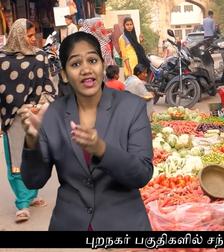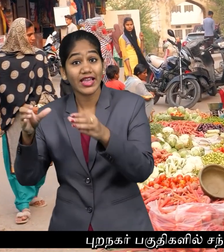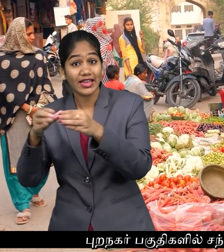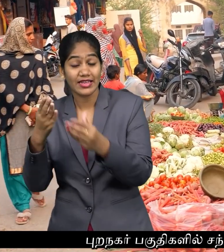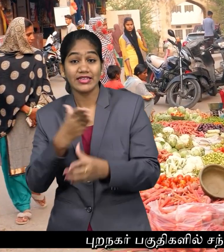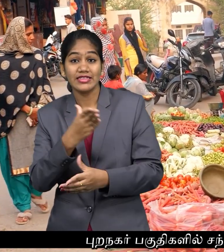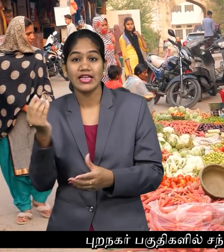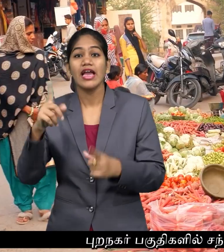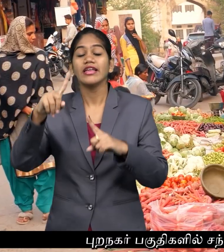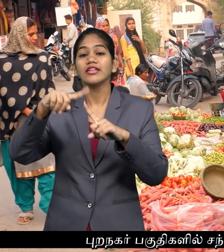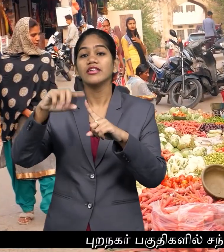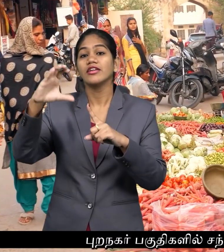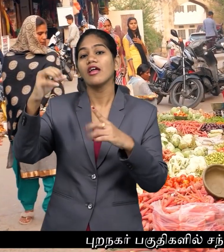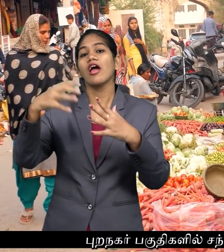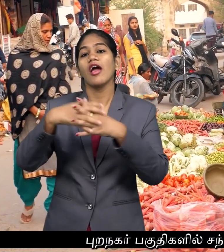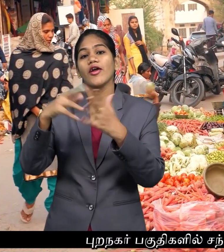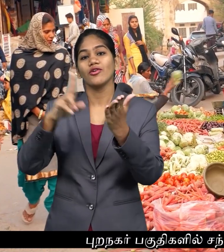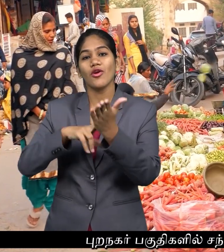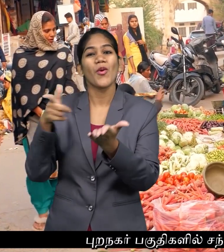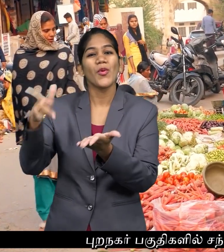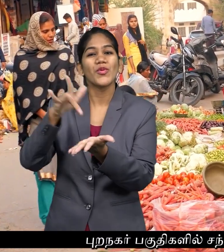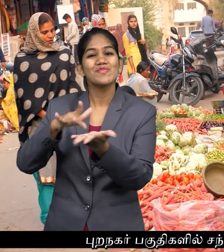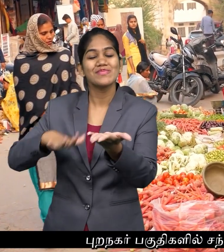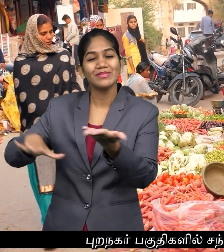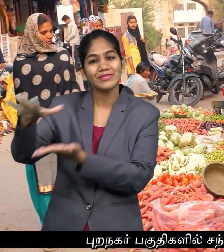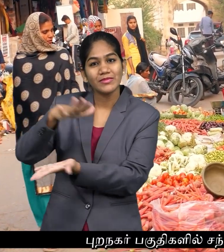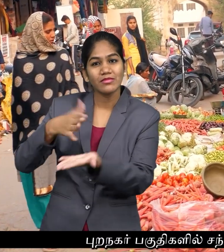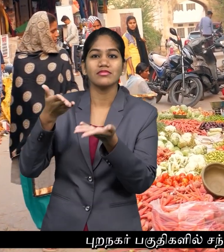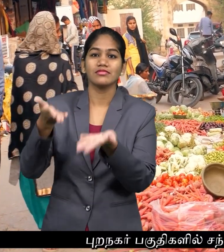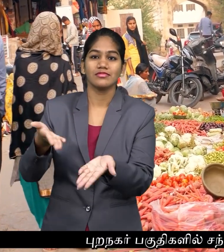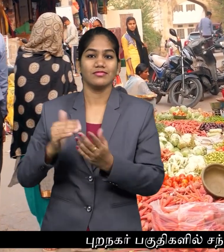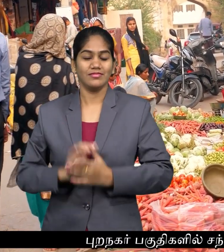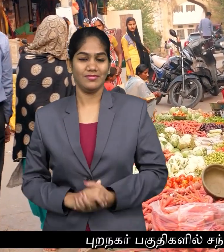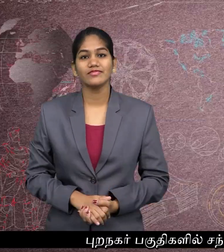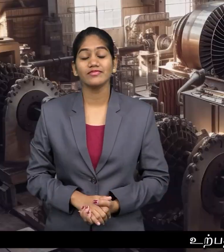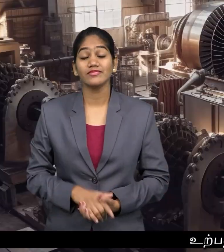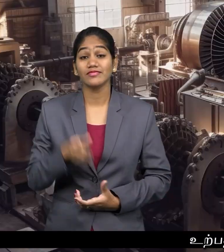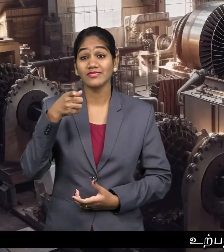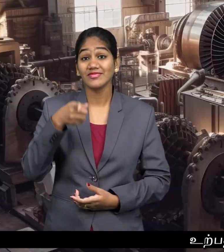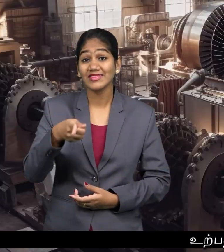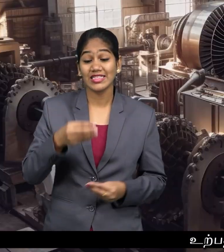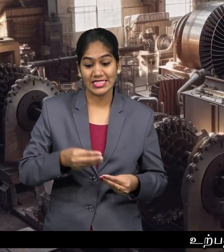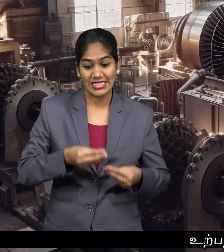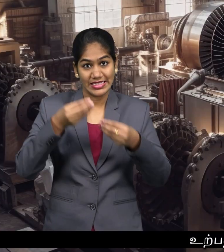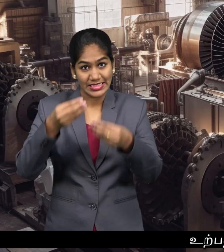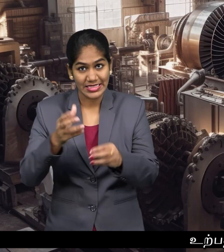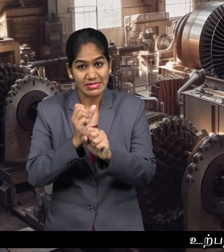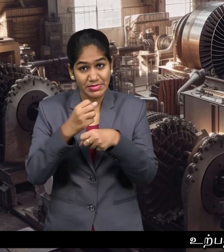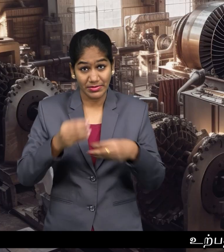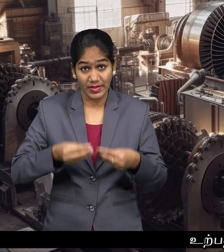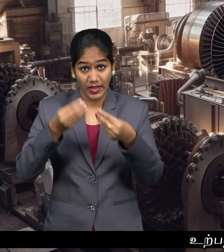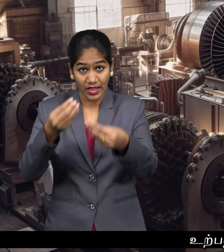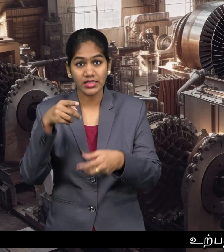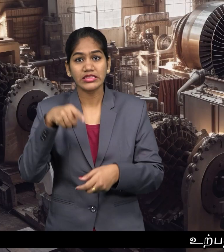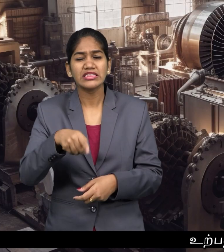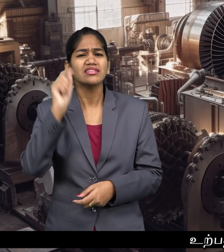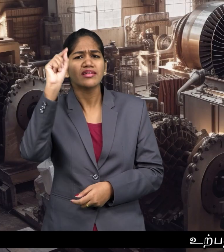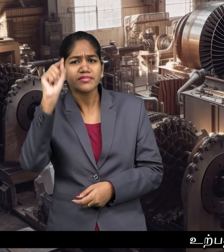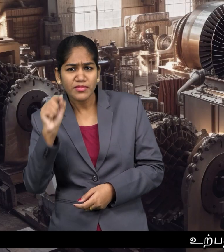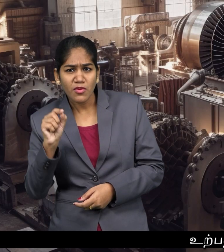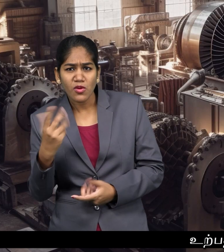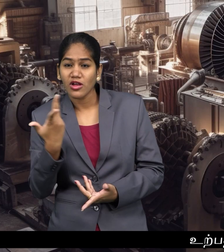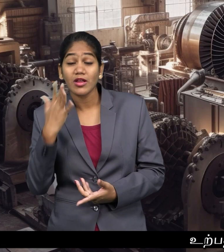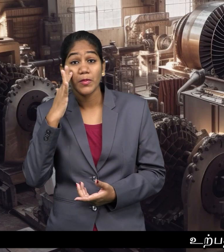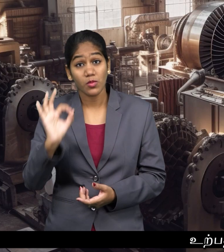புறநகர் பகுதிகளில் சந்தையை நிறுவுவது தொடர்பானது. உற்பத்தி காரணிகள்.